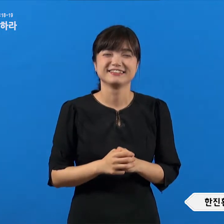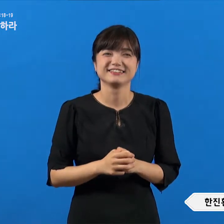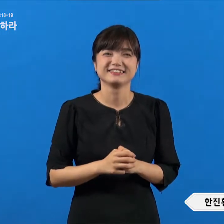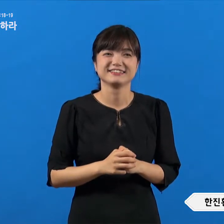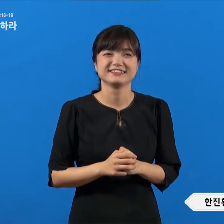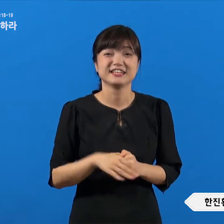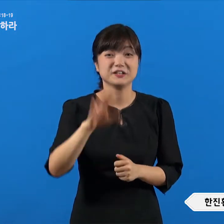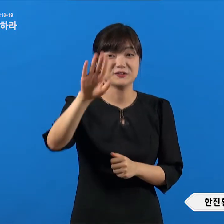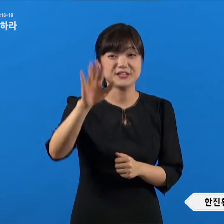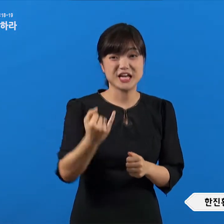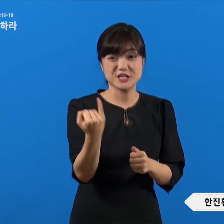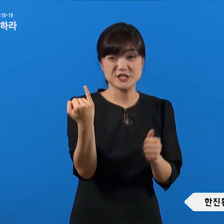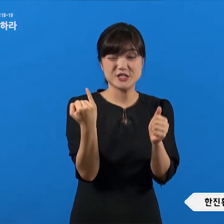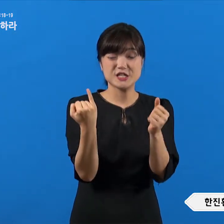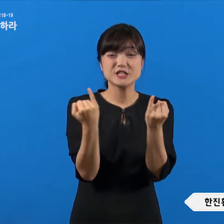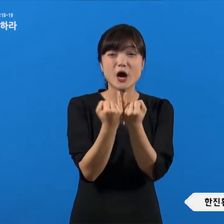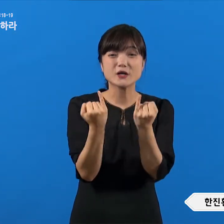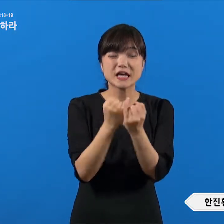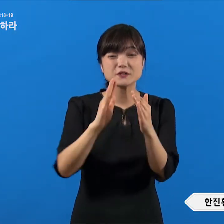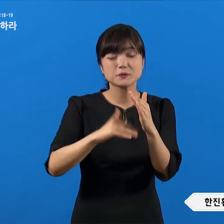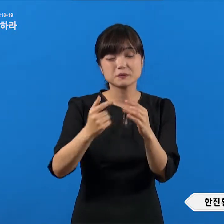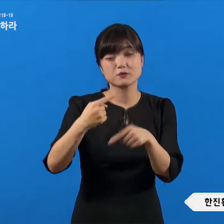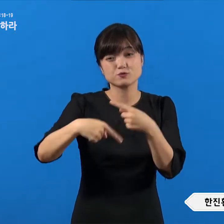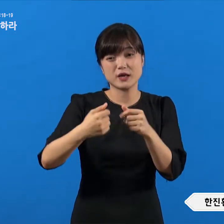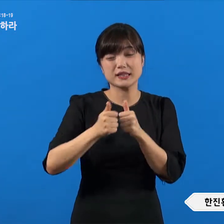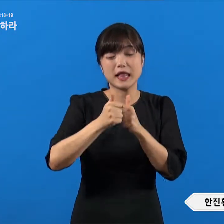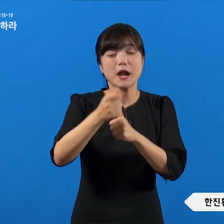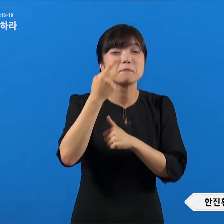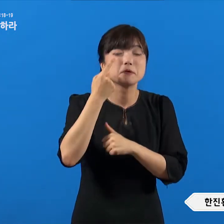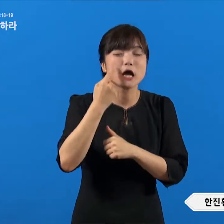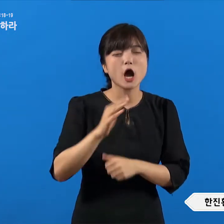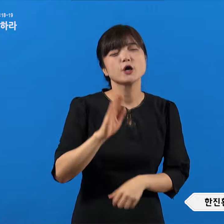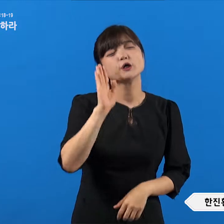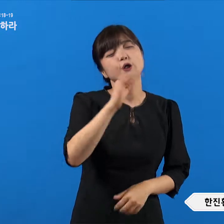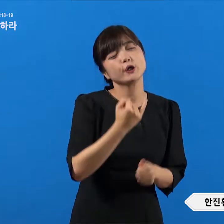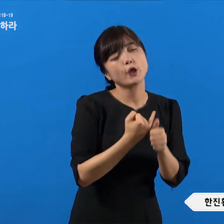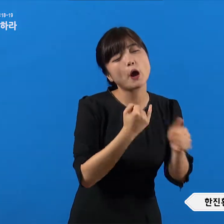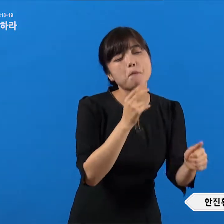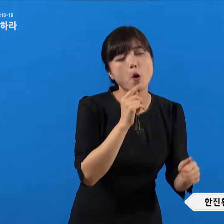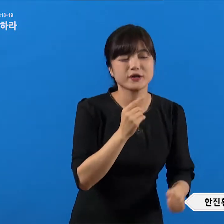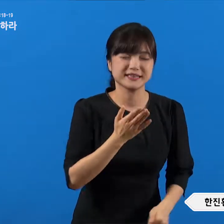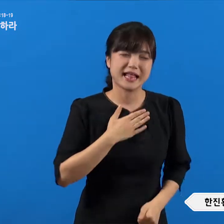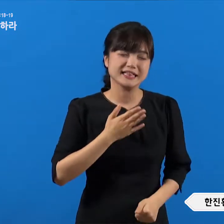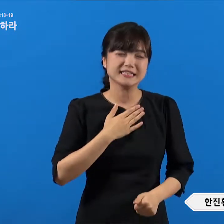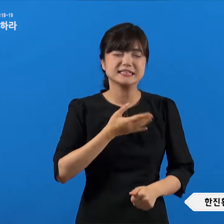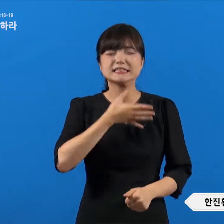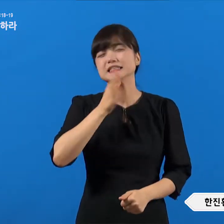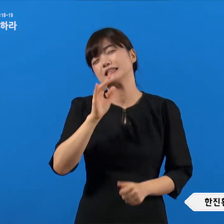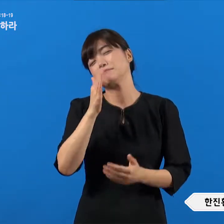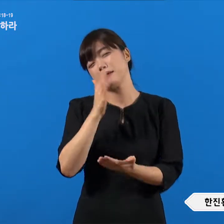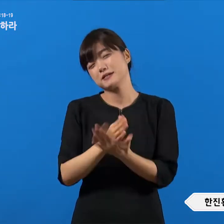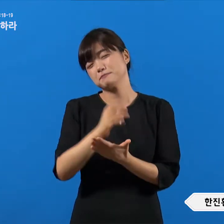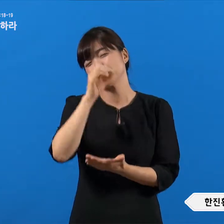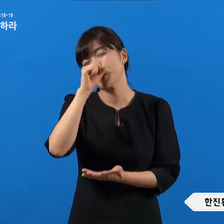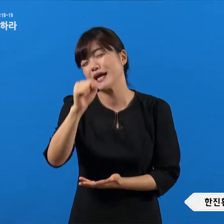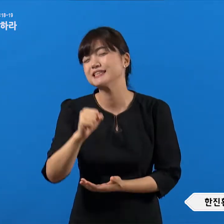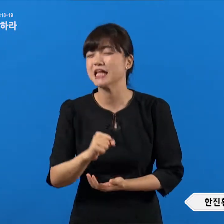자, 우리 여자 성도들 한번 따라해 보십시오. 여보, 나는 안 늙었으면 좋겠어.